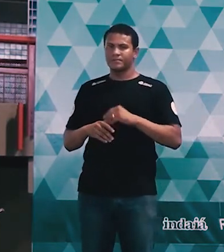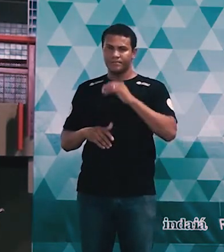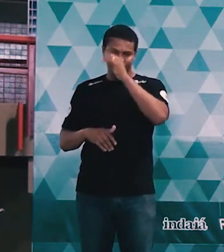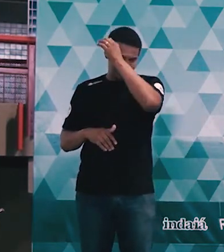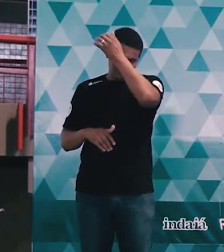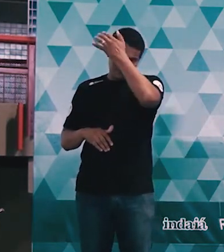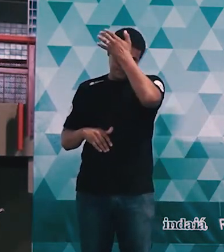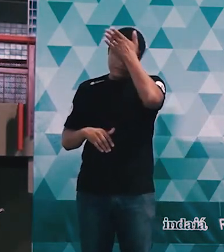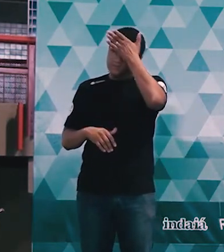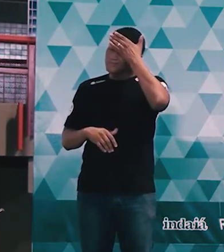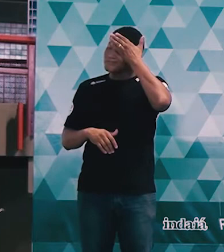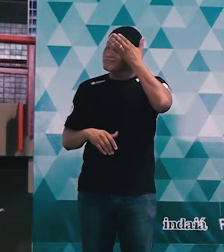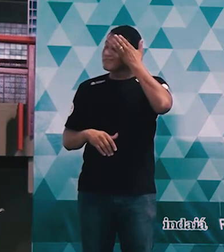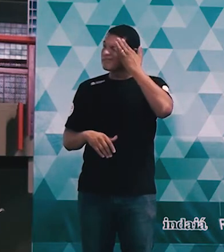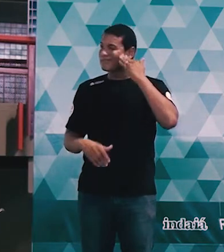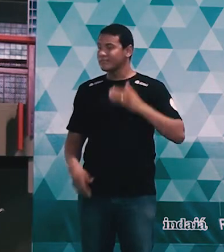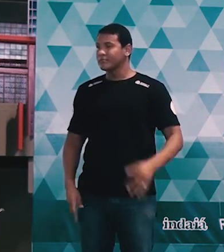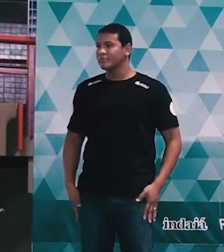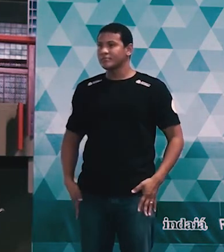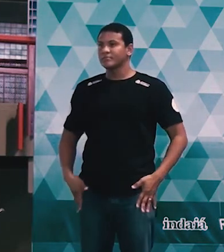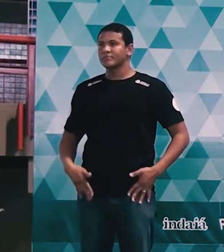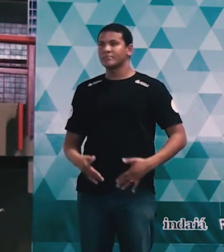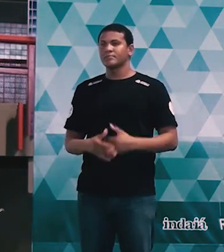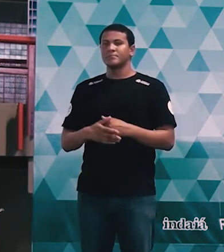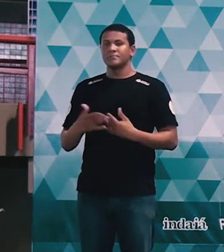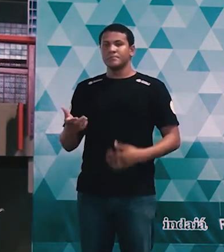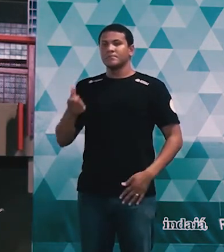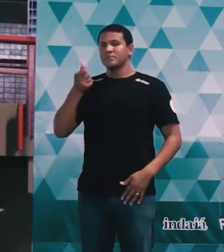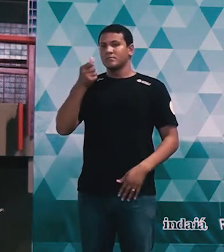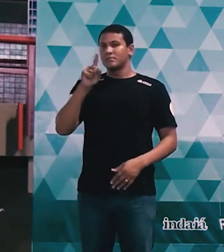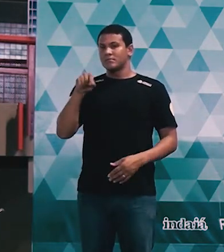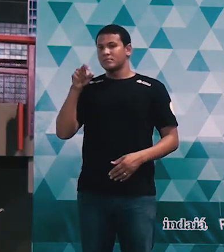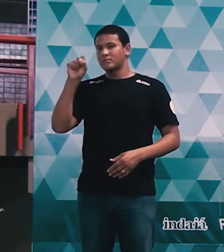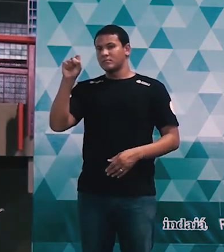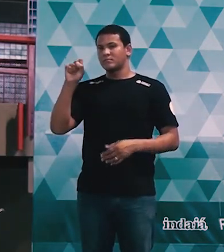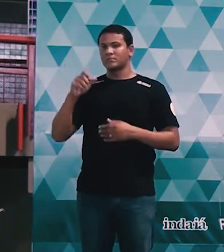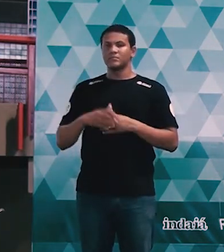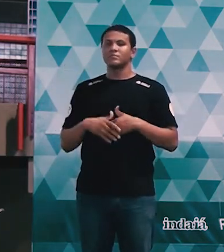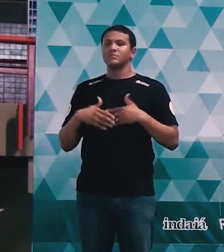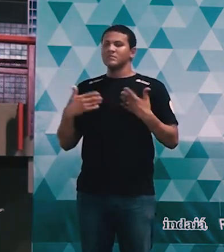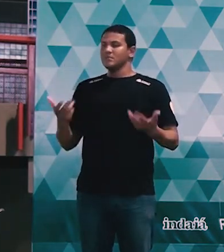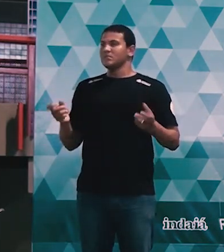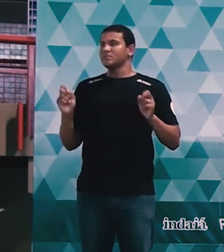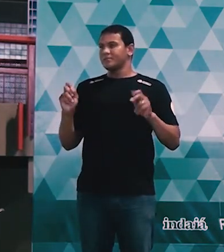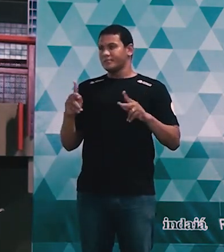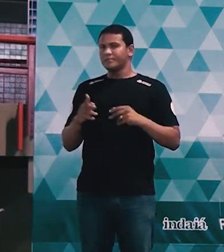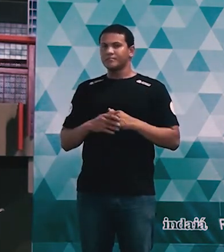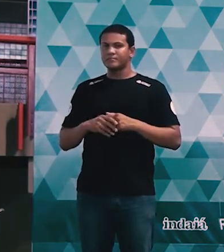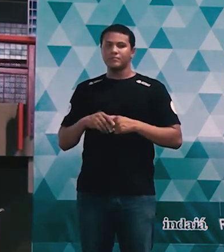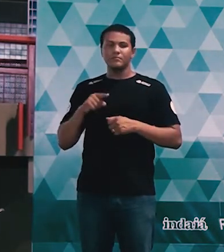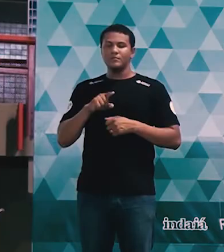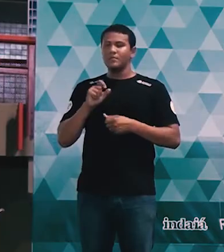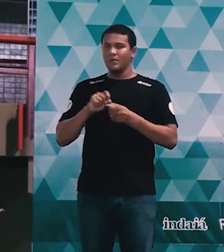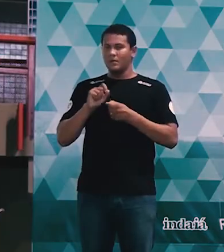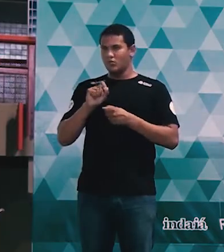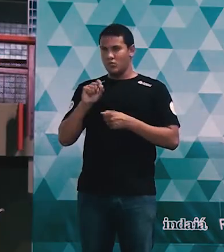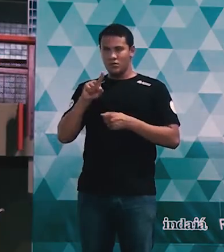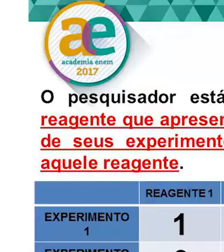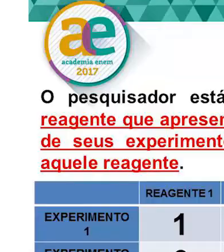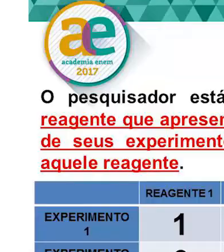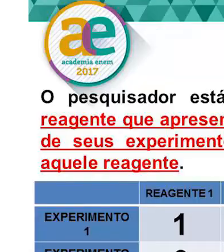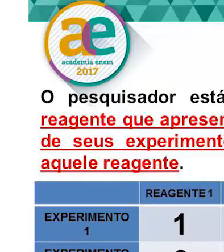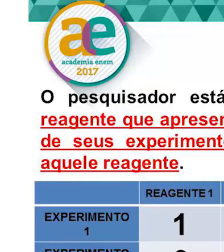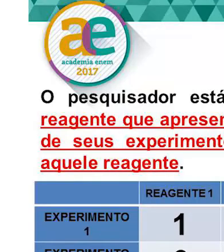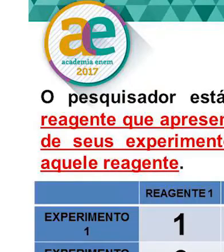que a média dele é 6,8. Tá. E agora o que é que eu vou fazer? Eu vou procurar na tabela para o